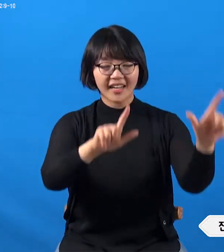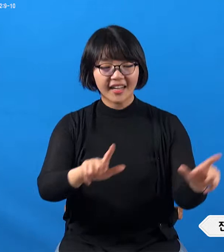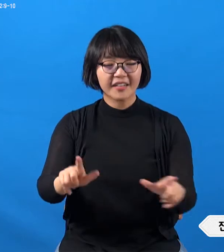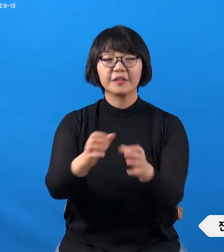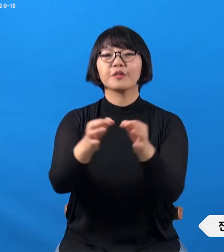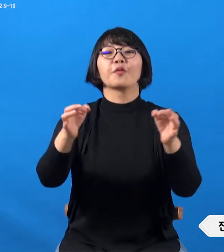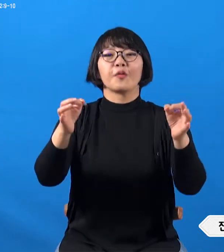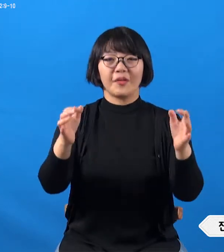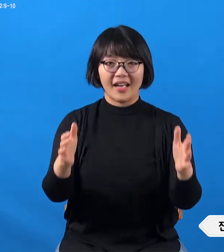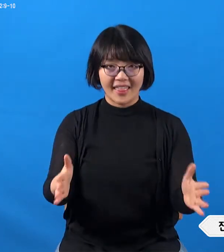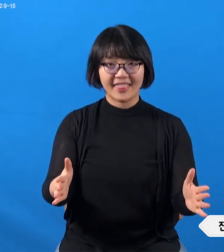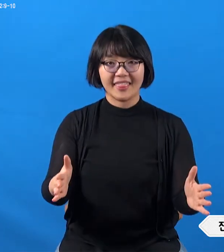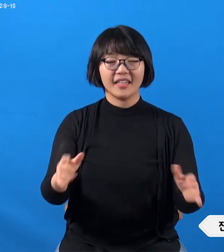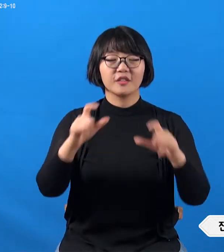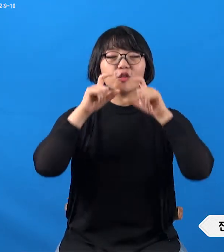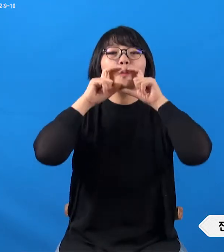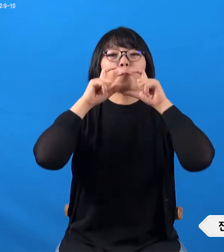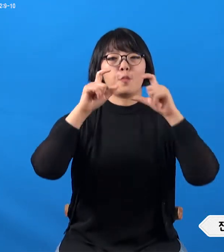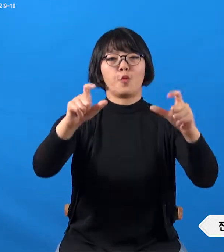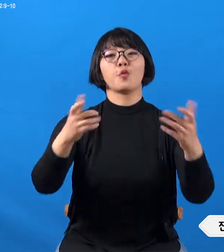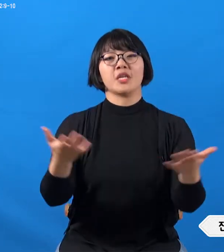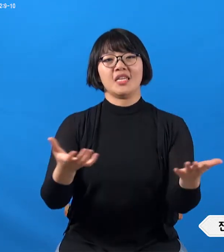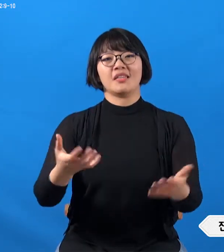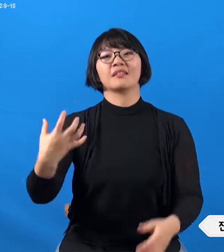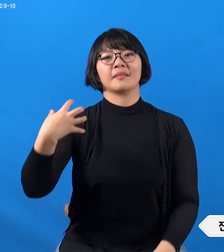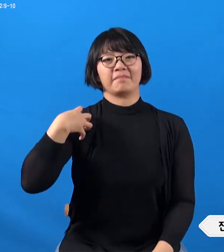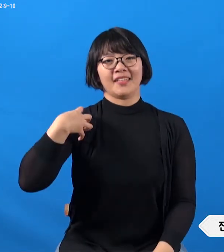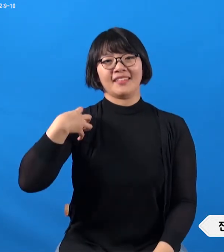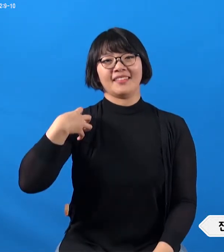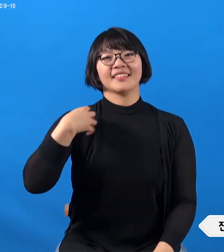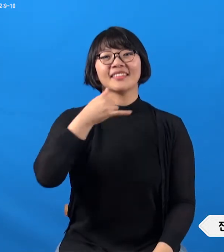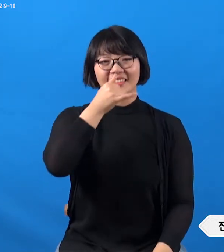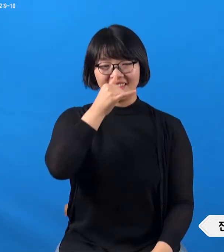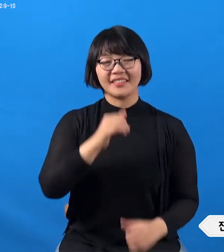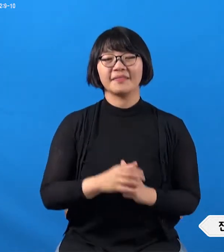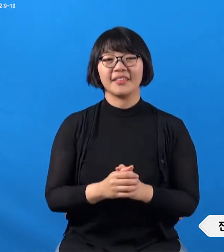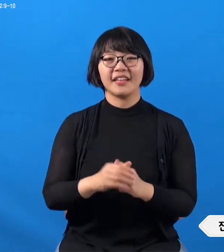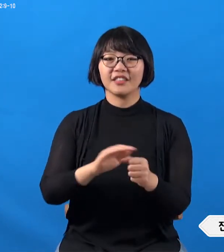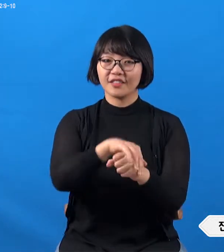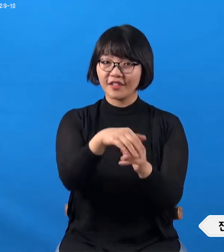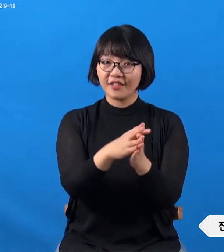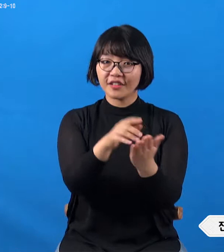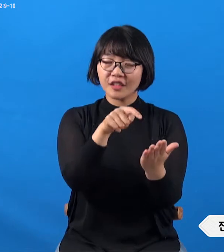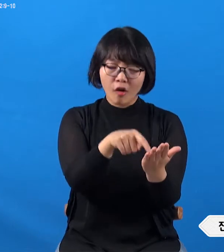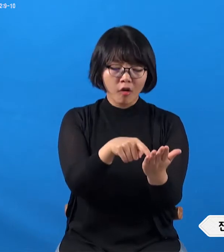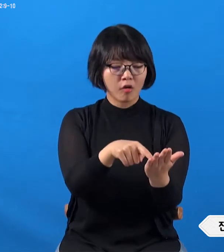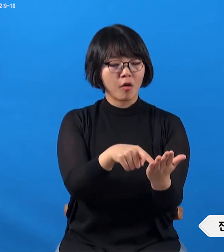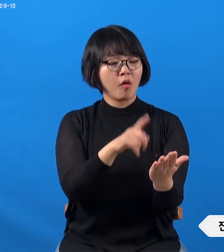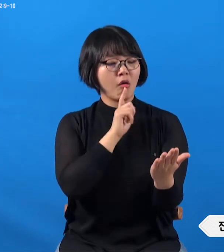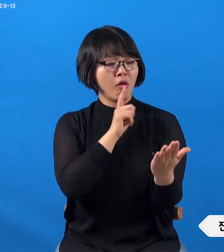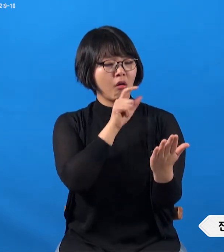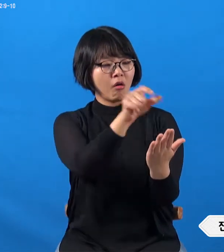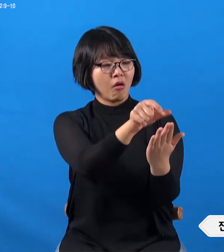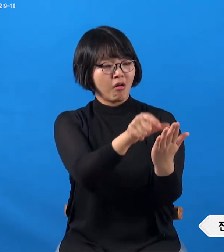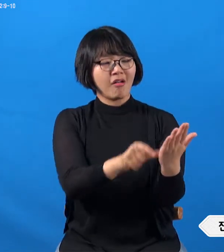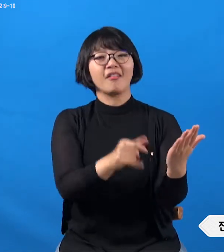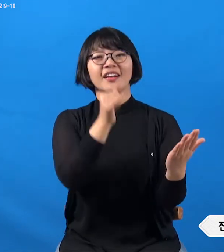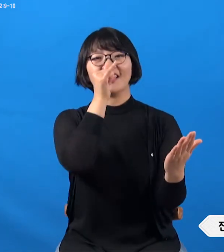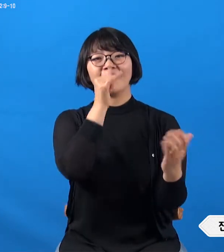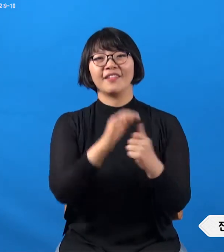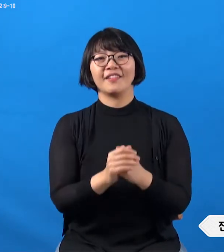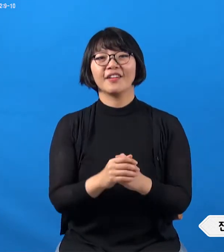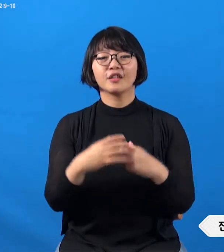가는 동안 바로 선포하는 자, 성경은 우리 가운데 말씀하고